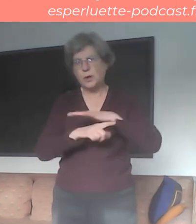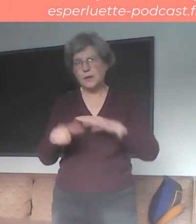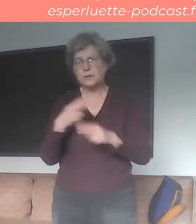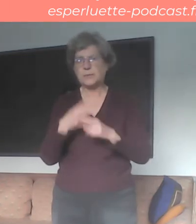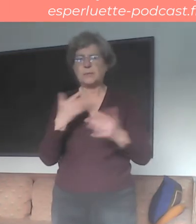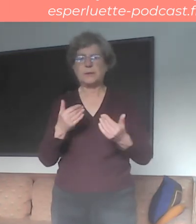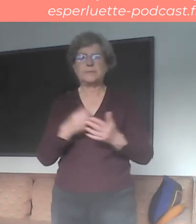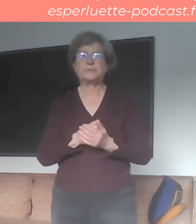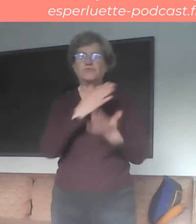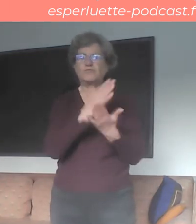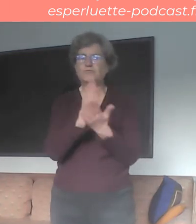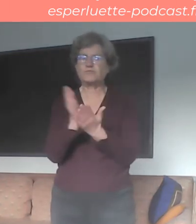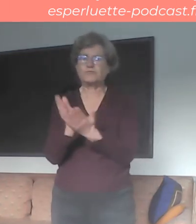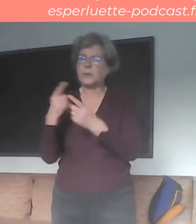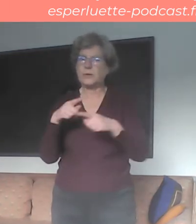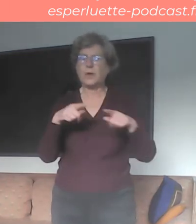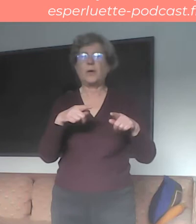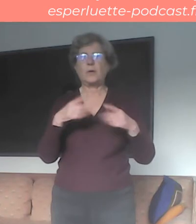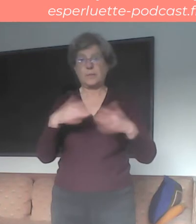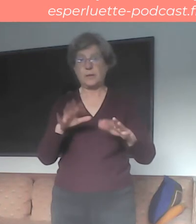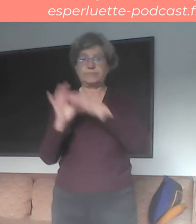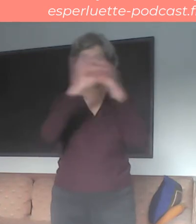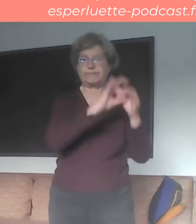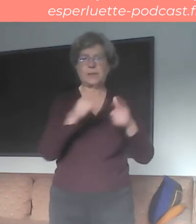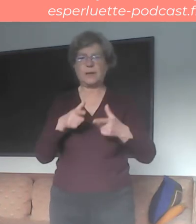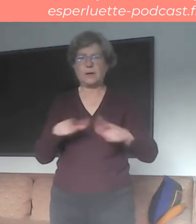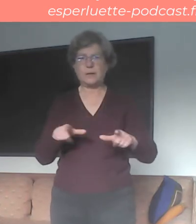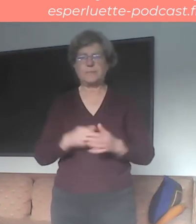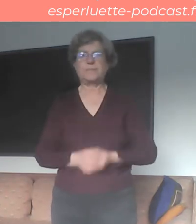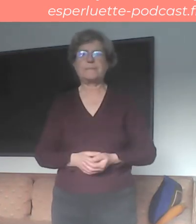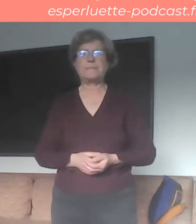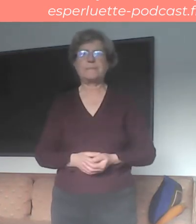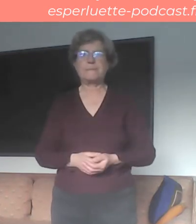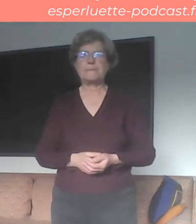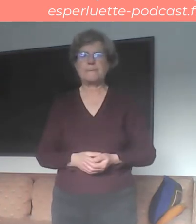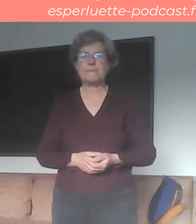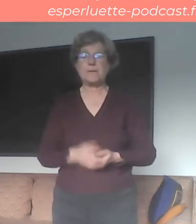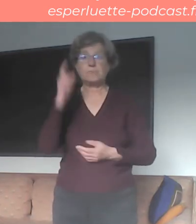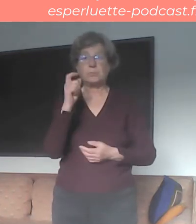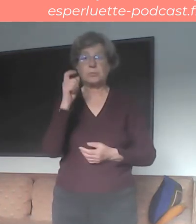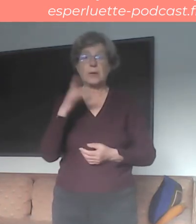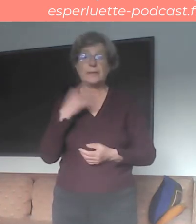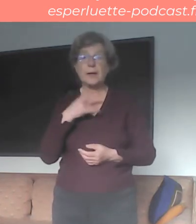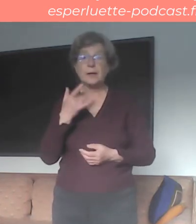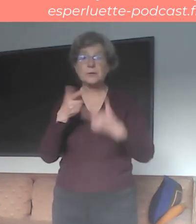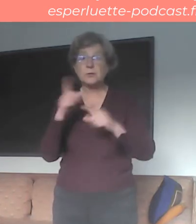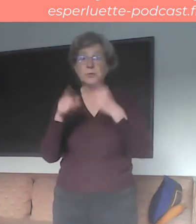Ceci étant, c'est sur la langue, c'est pas sur la parole. C'est la grosse différence entre la langue et